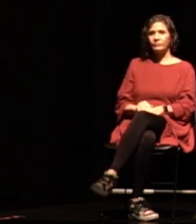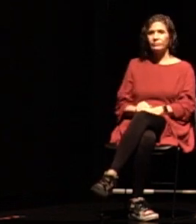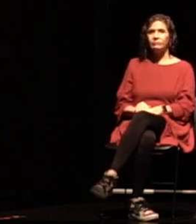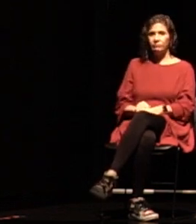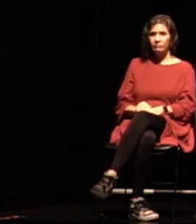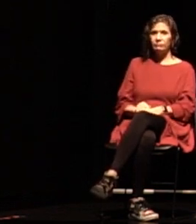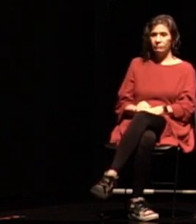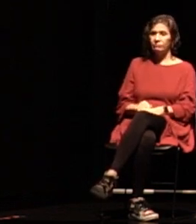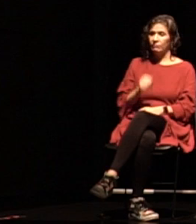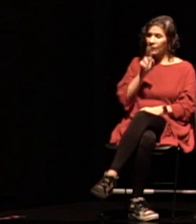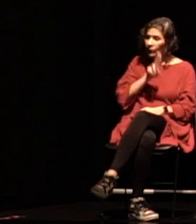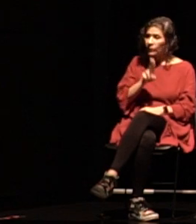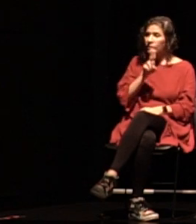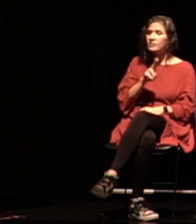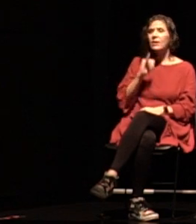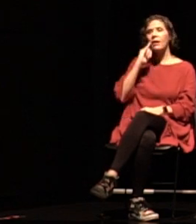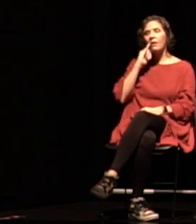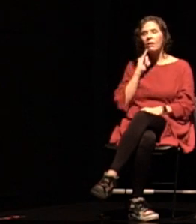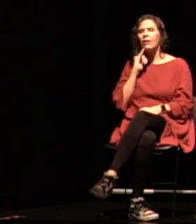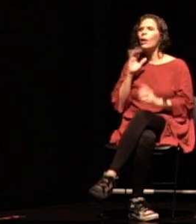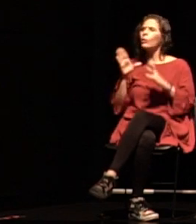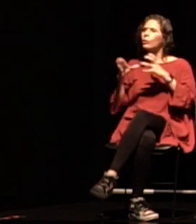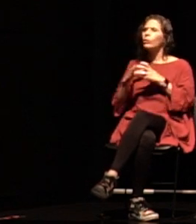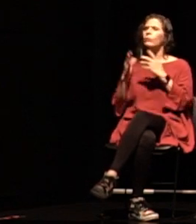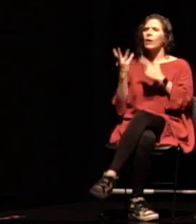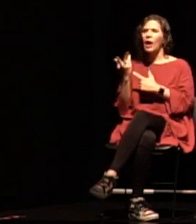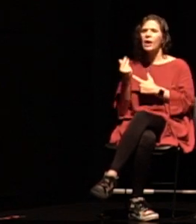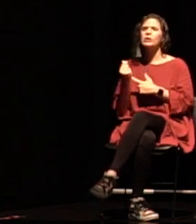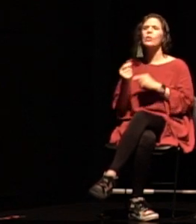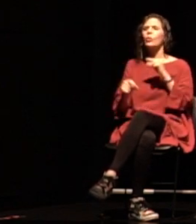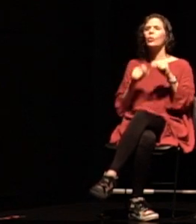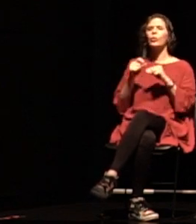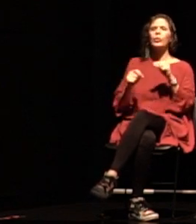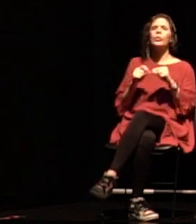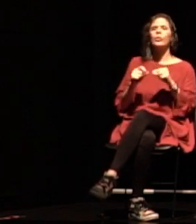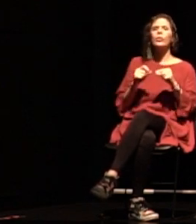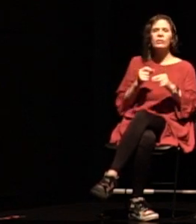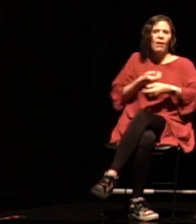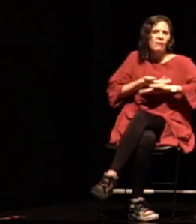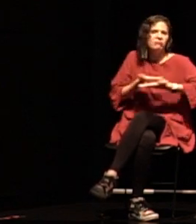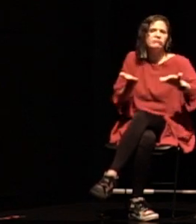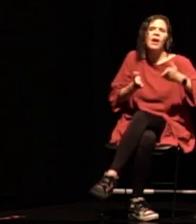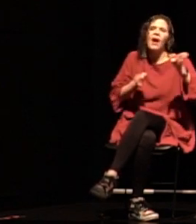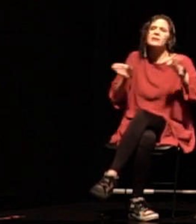muito bonito na sua geração de artistas, esse trabalhar com algo que é acessível a todos,